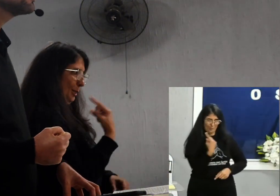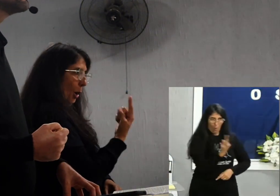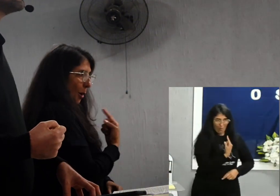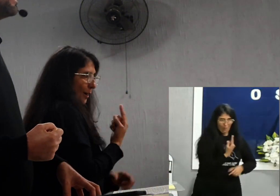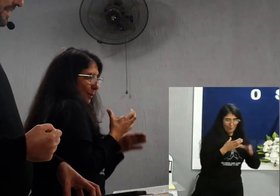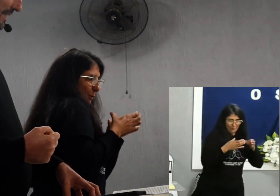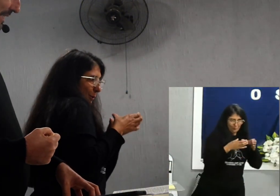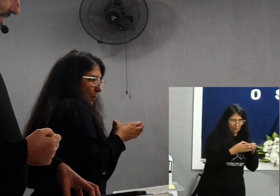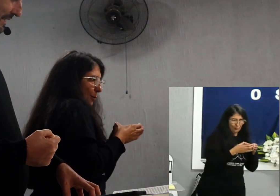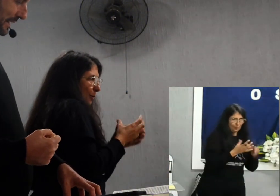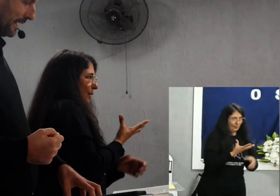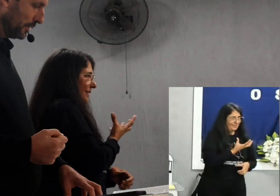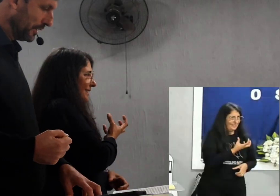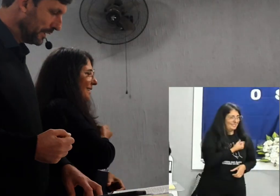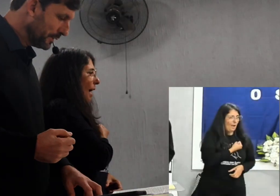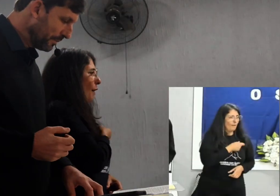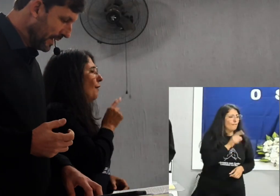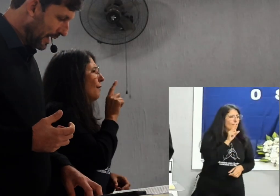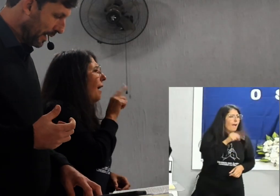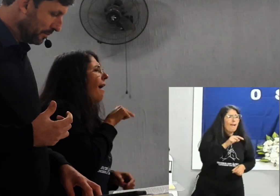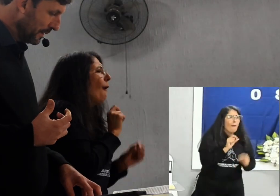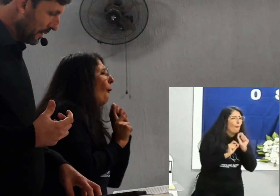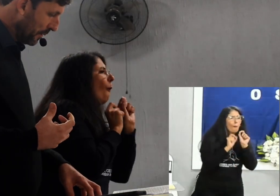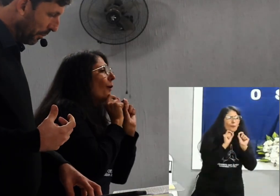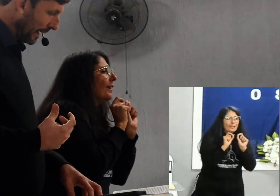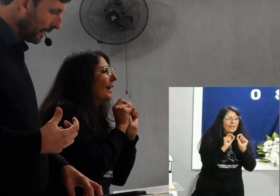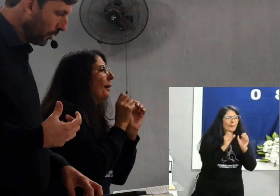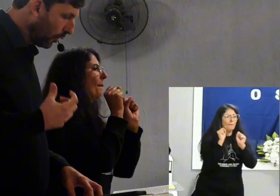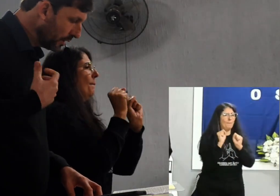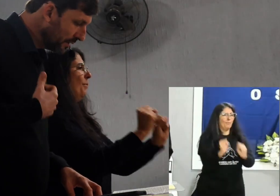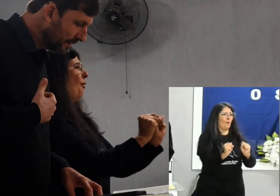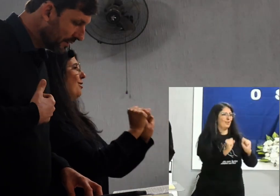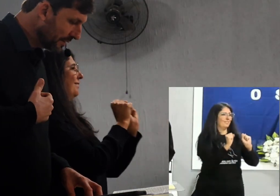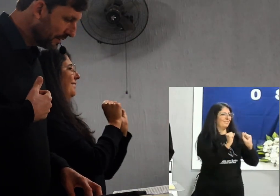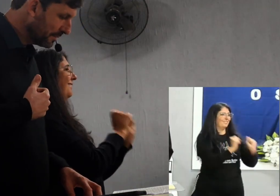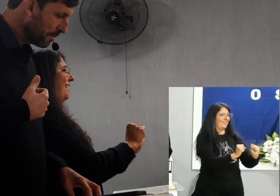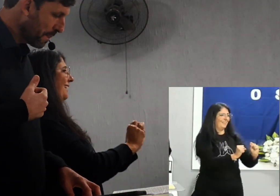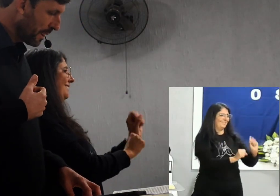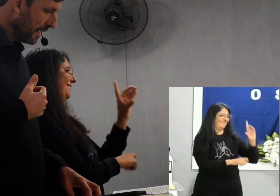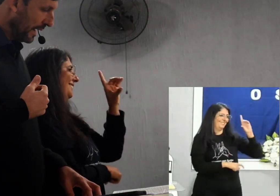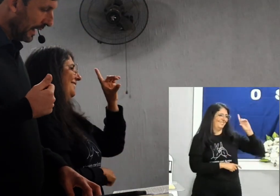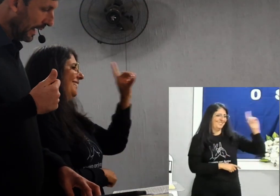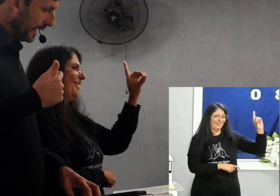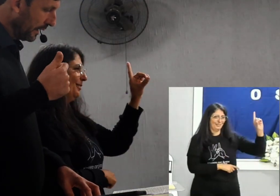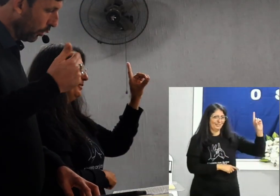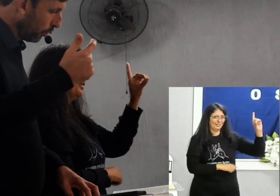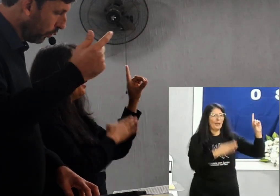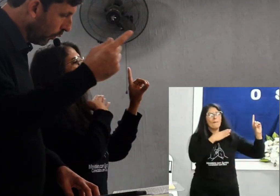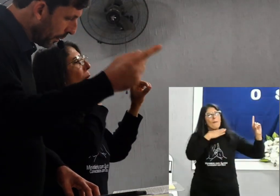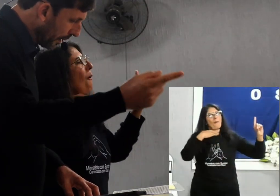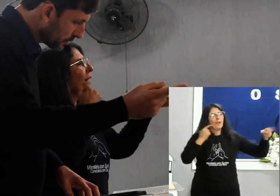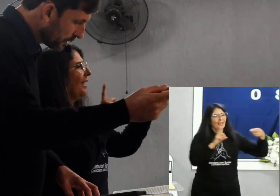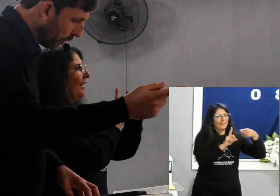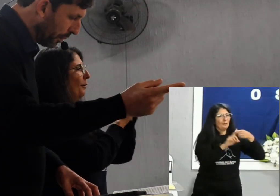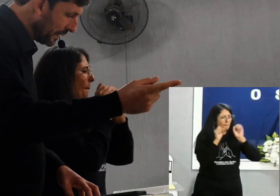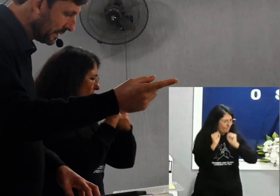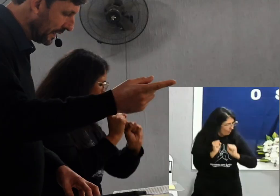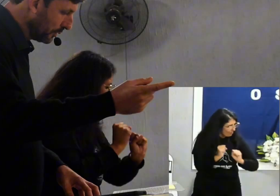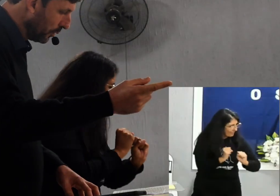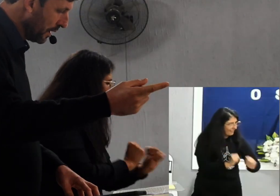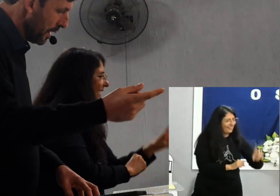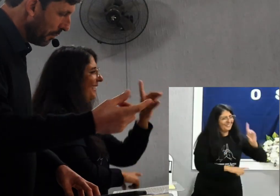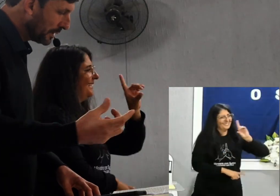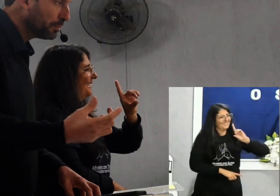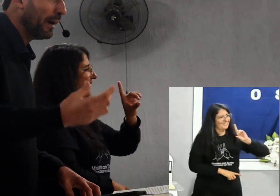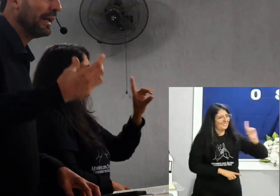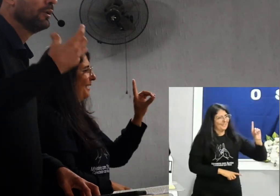Deus. E aqui ele diz, para nós, ela é loucura para os que estão